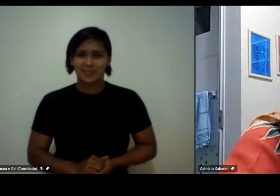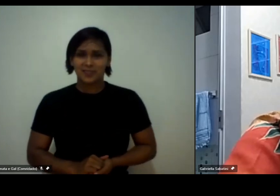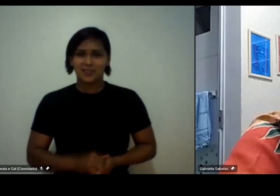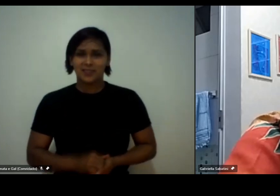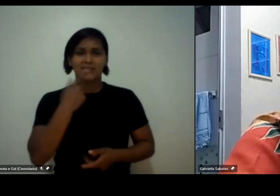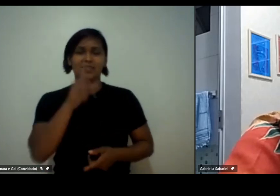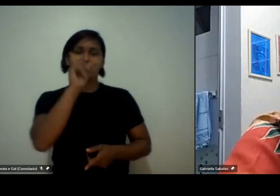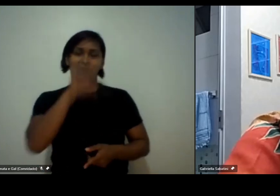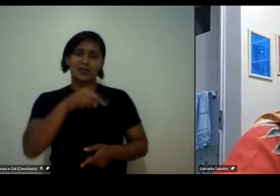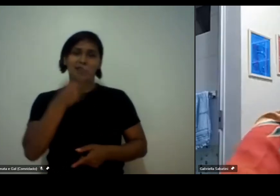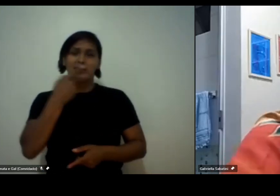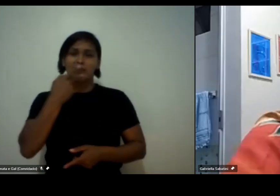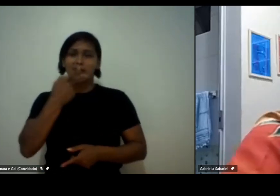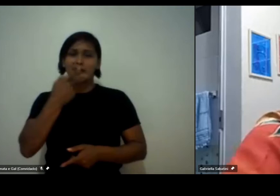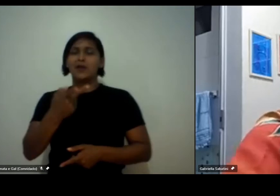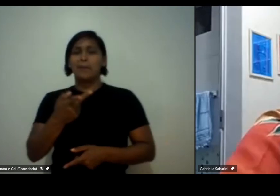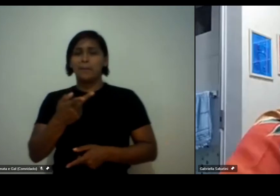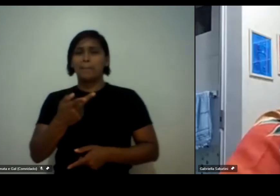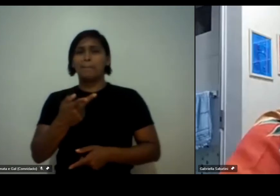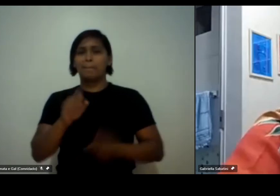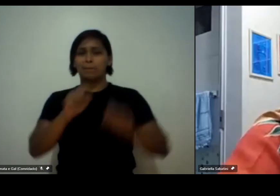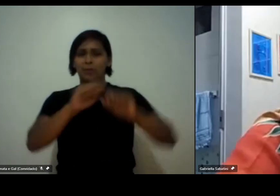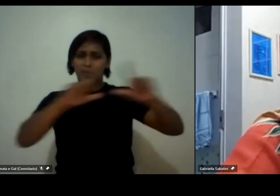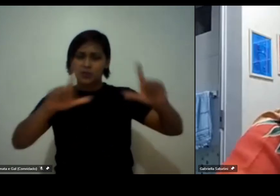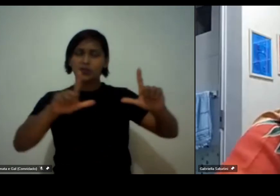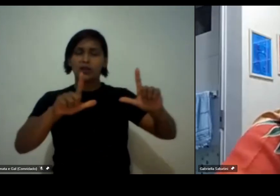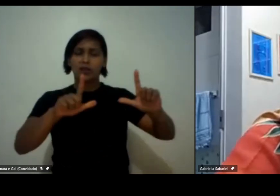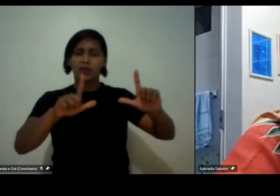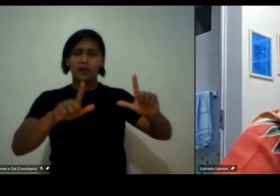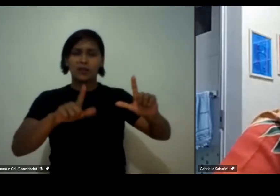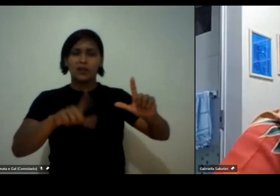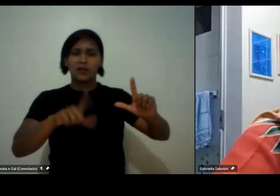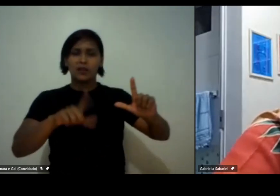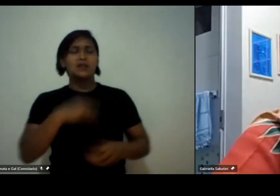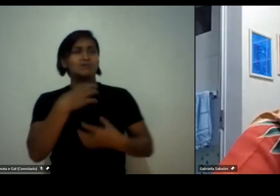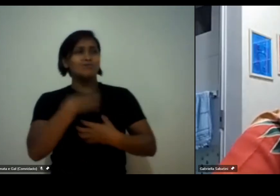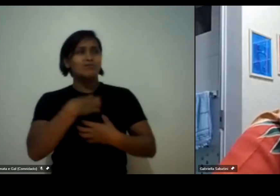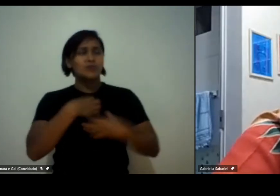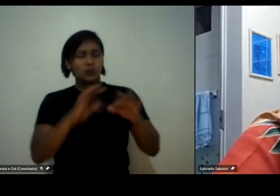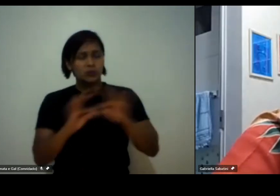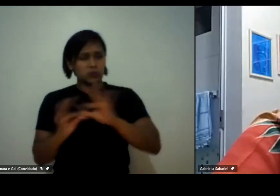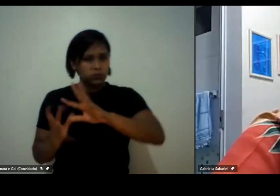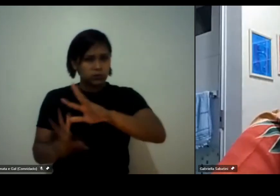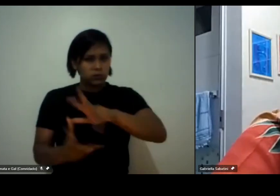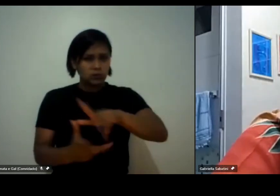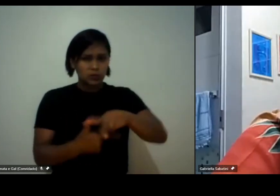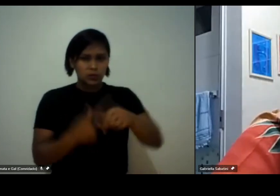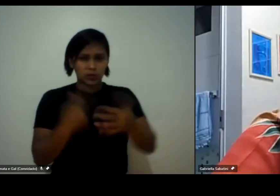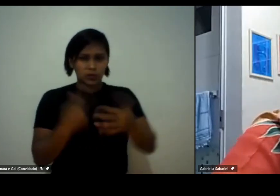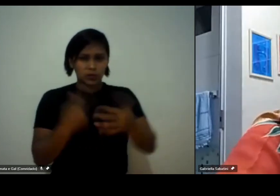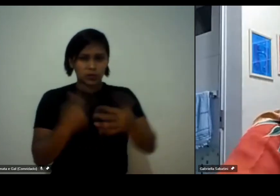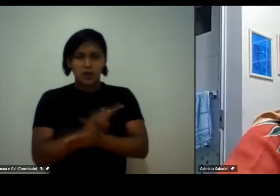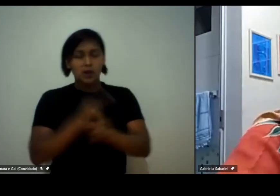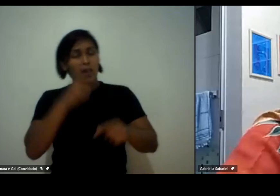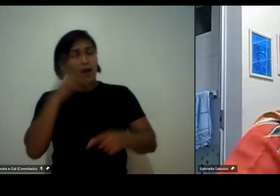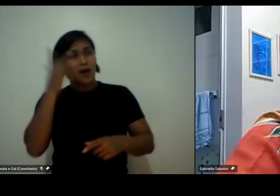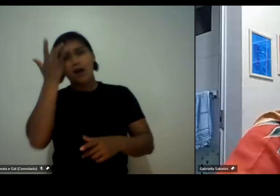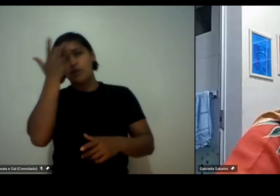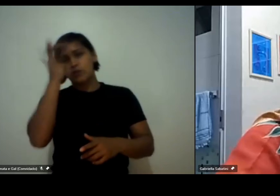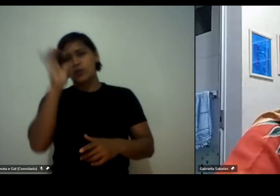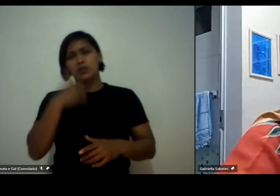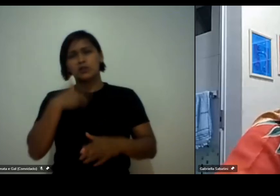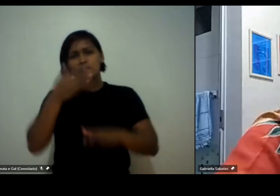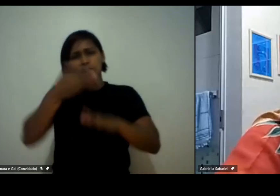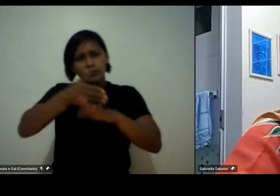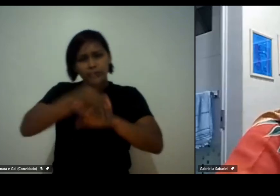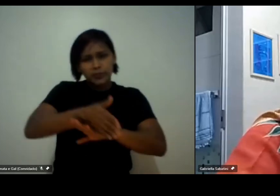isso. Às 5h30 da manhã, nas janelas, vejo diagramas. Sinto o mundo começando. Acho que tem a ver com o tempo que passei dentro de um